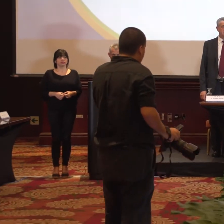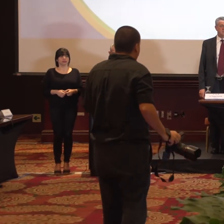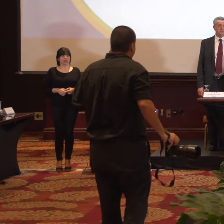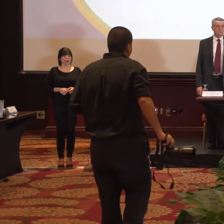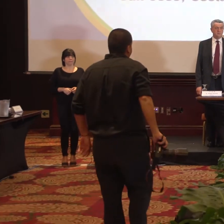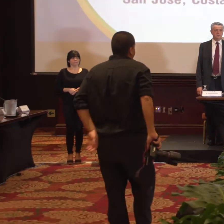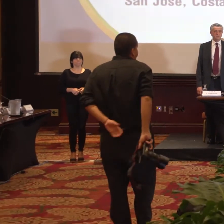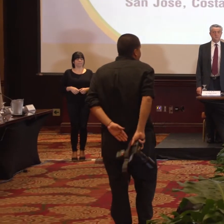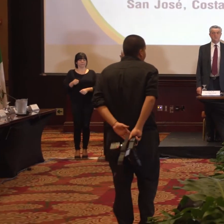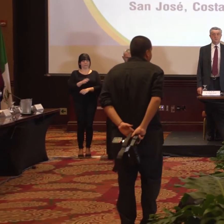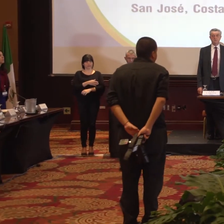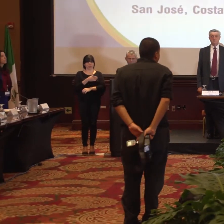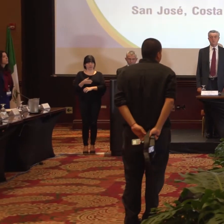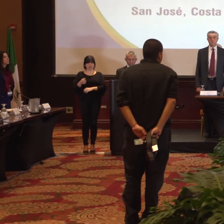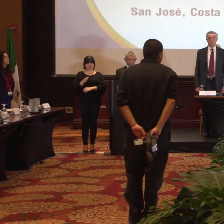Rica